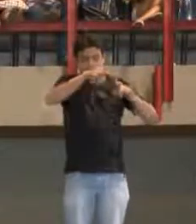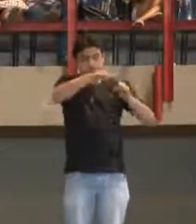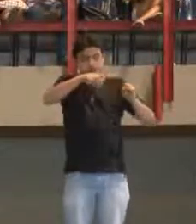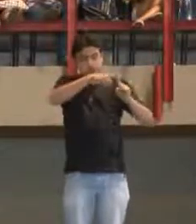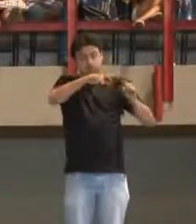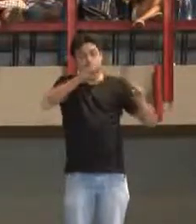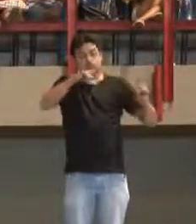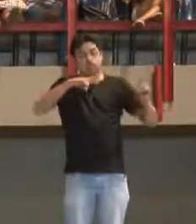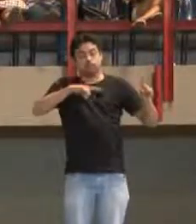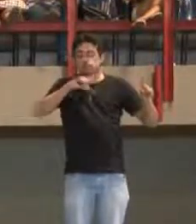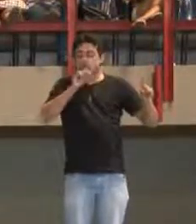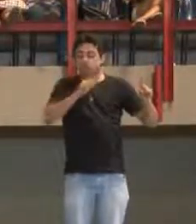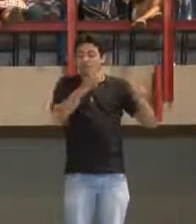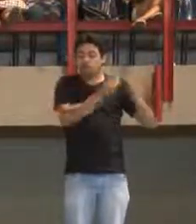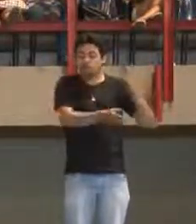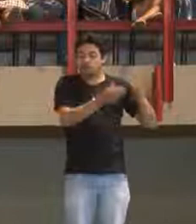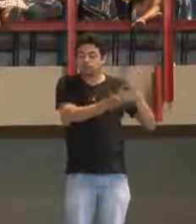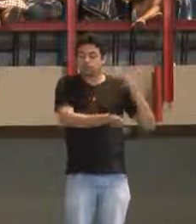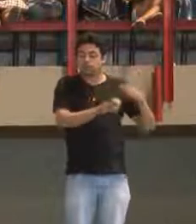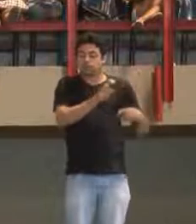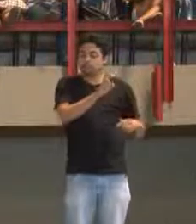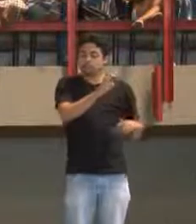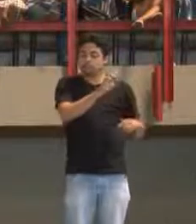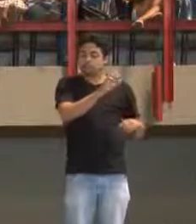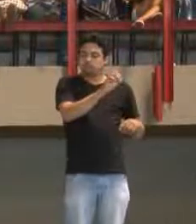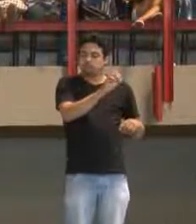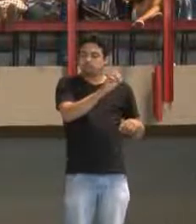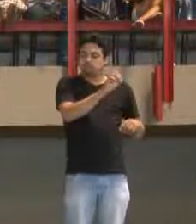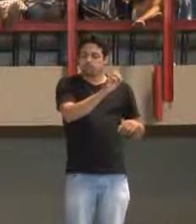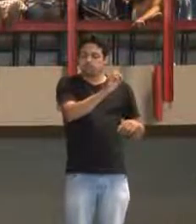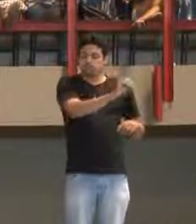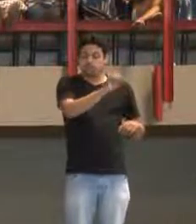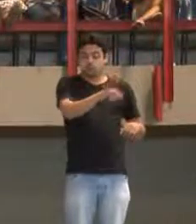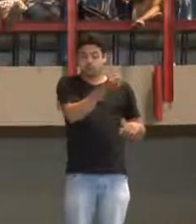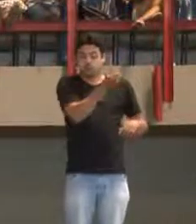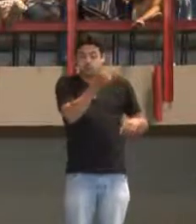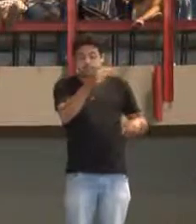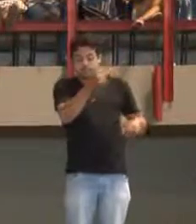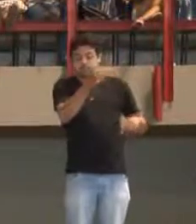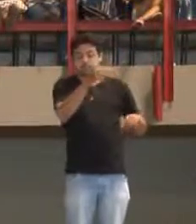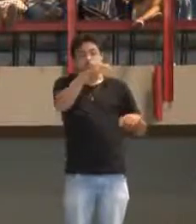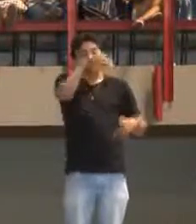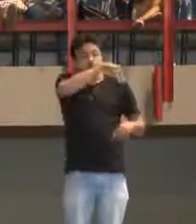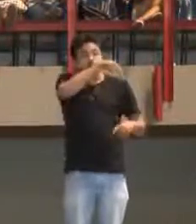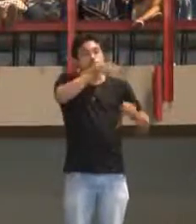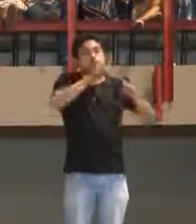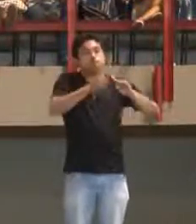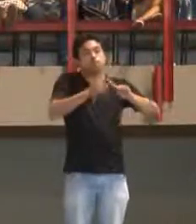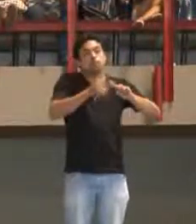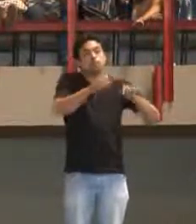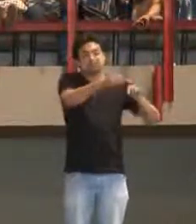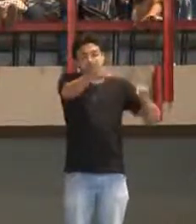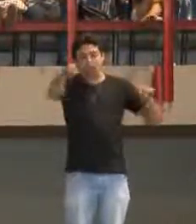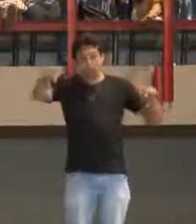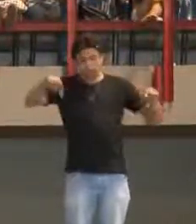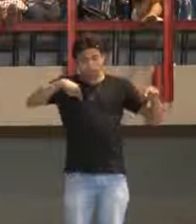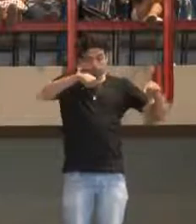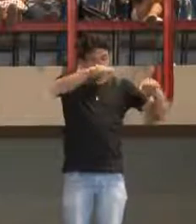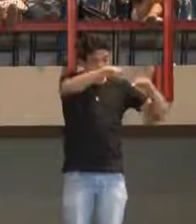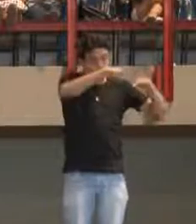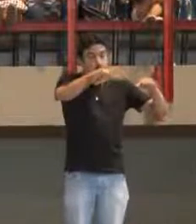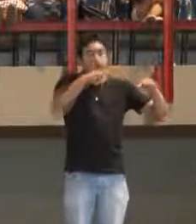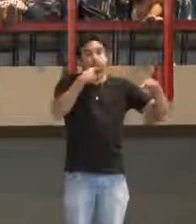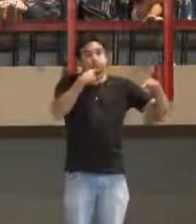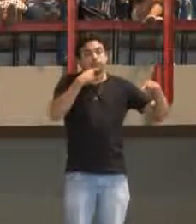0,67 minutos. Quanto maior a distância, mais tempo ele perde, porque maior é o esforço que ele vai ter que imprimir para